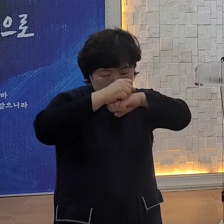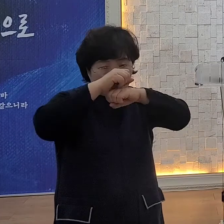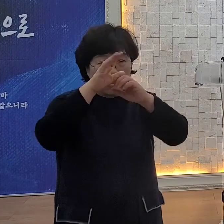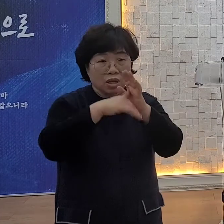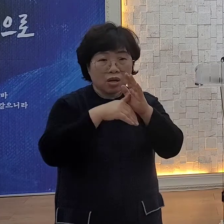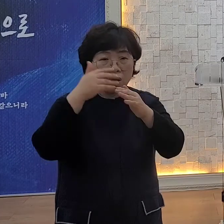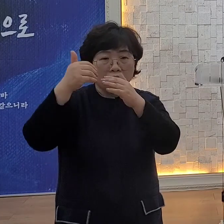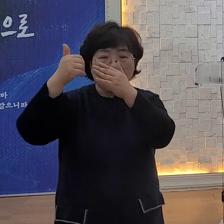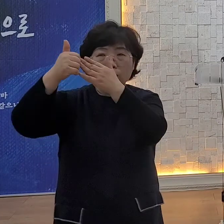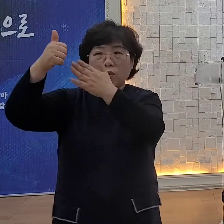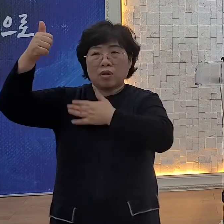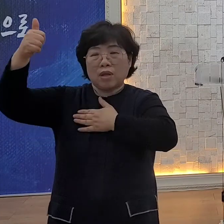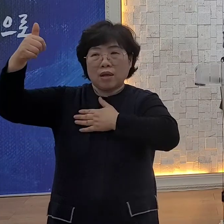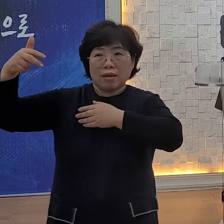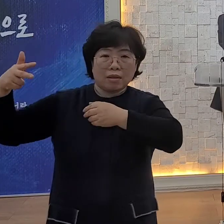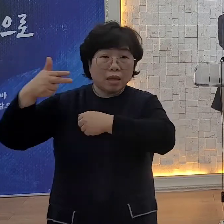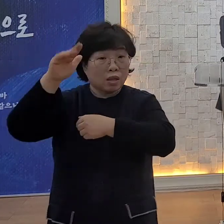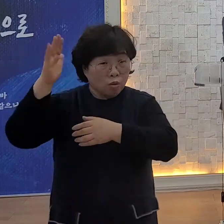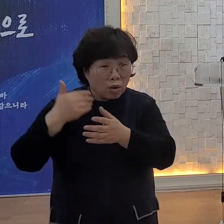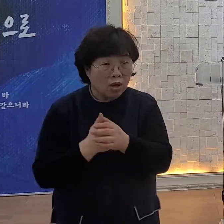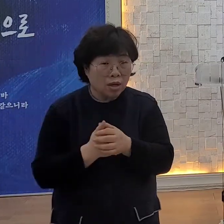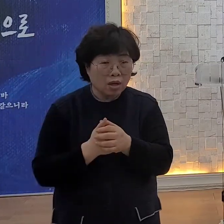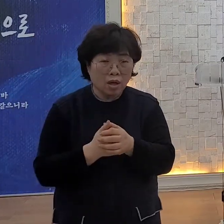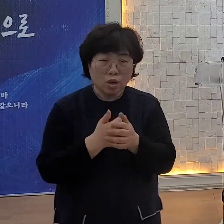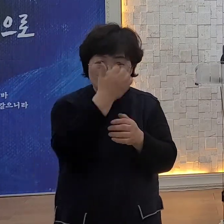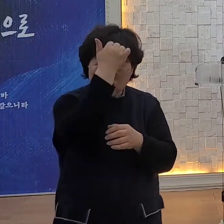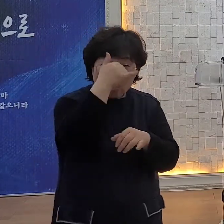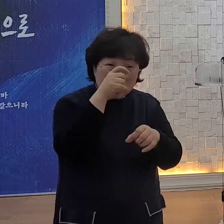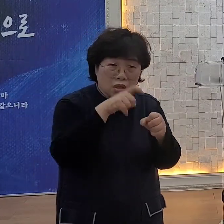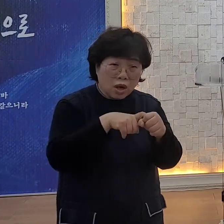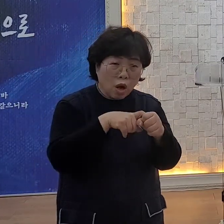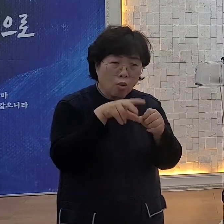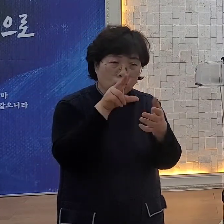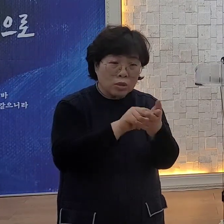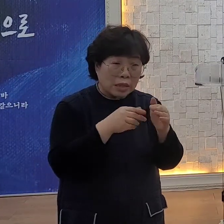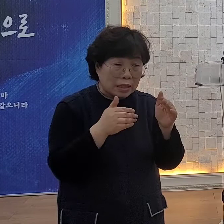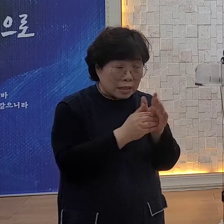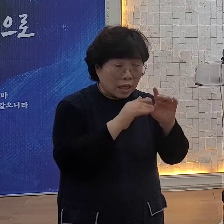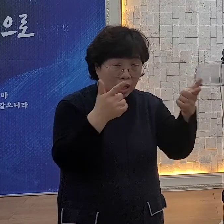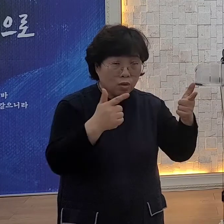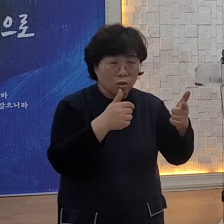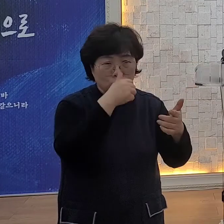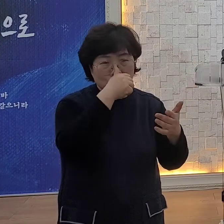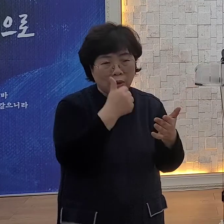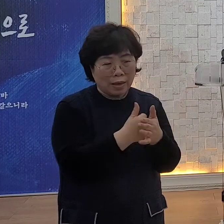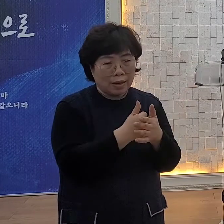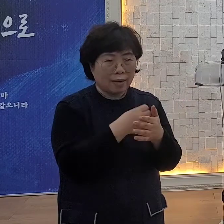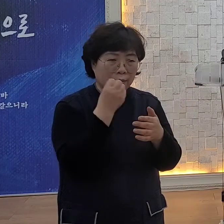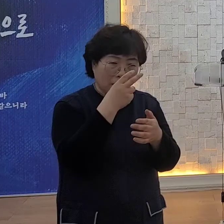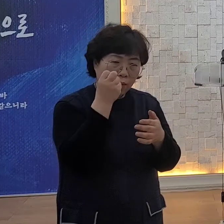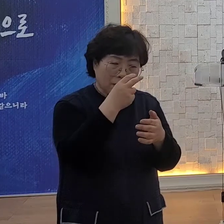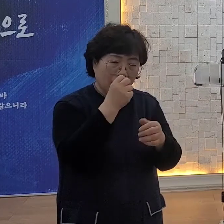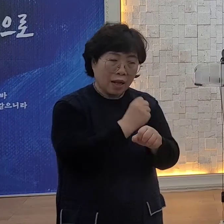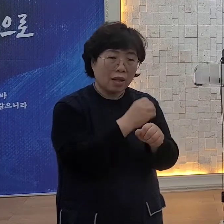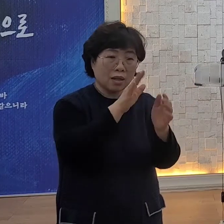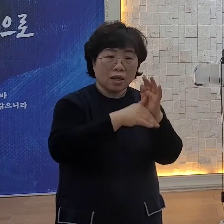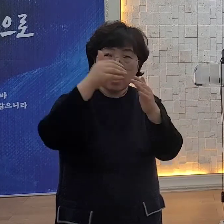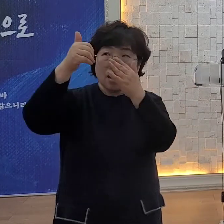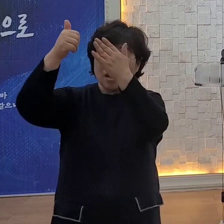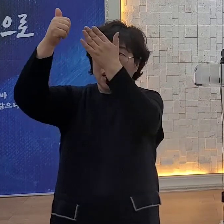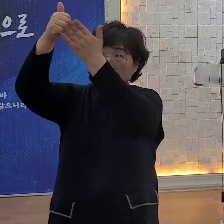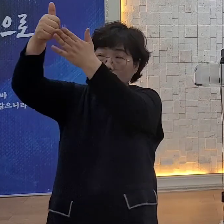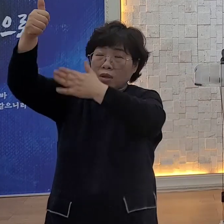문제로 끝나는 게 아니라 이게 결국은 하나님과 우리 사이의 관계를 깨뜨리는. 난 그것도 모르고 그냥 죄를 짓고 살았는데 작은 죄인 줄